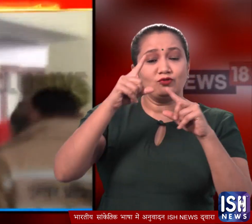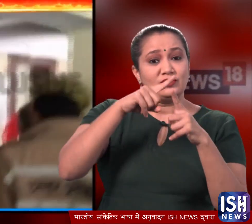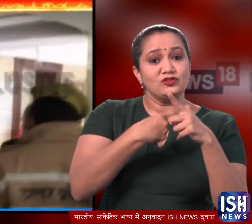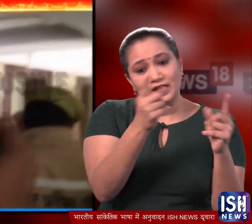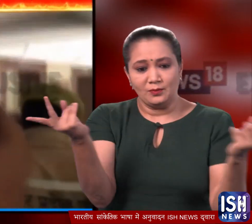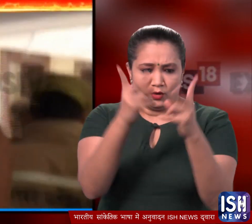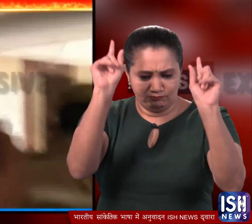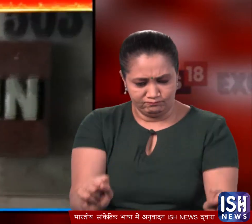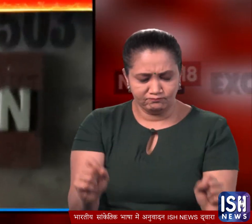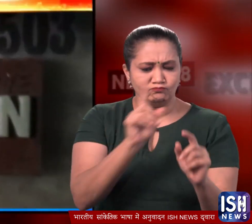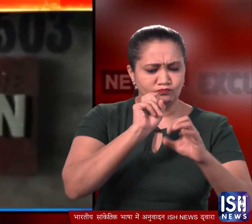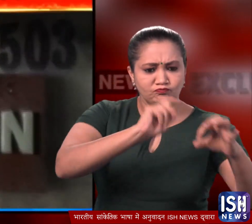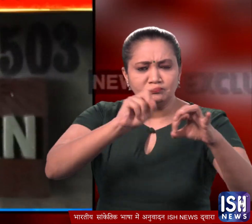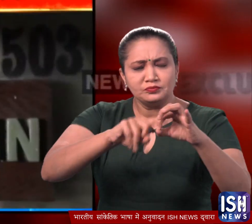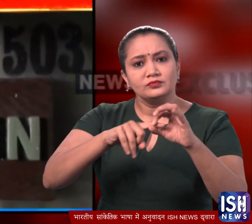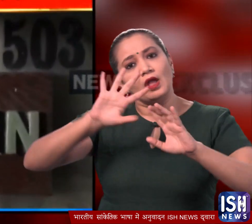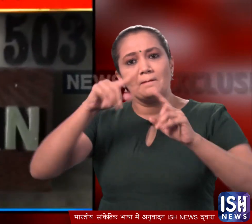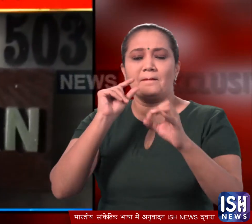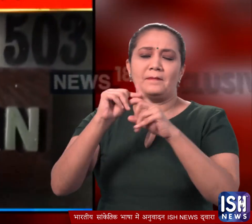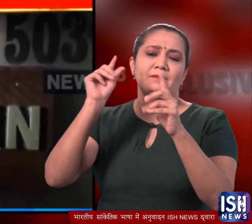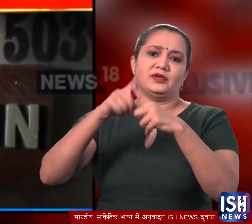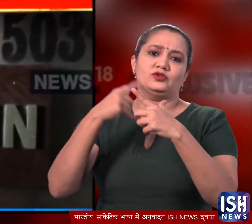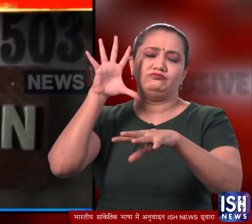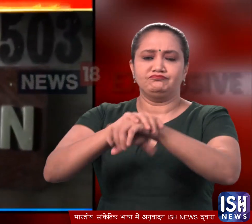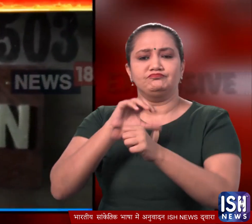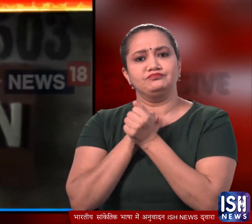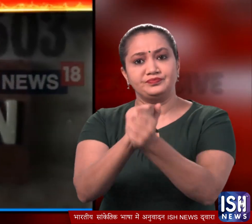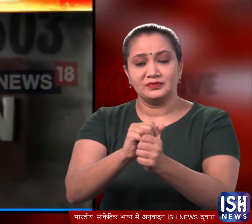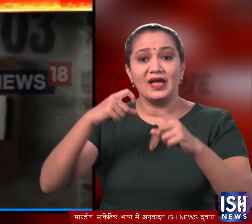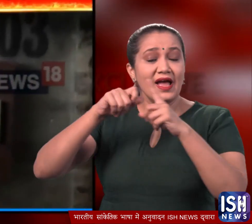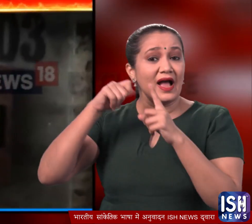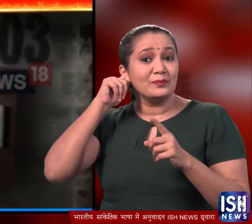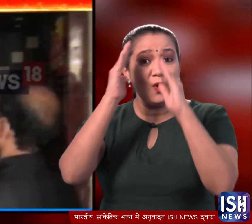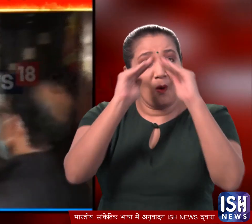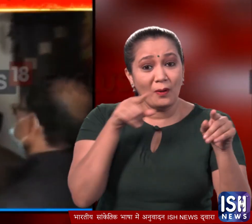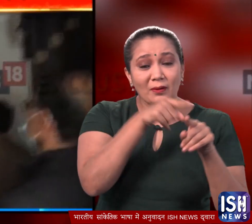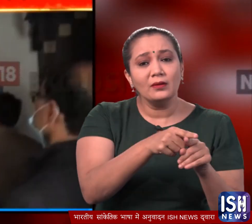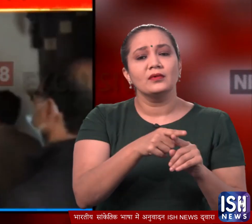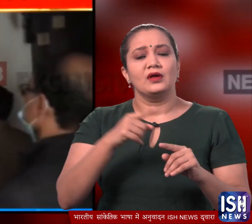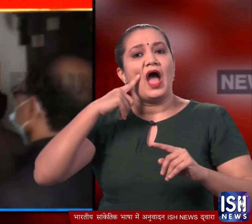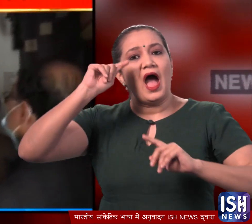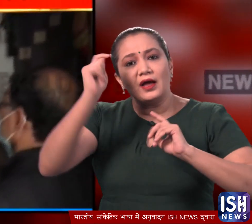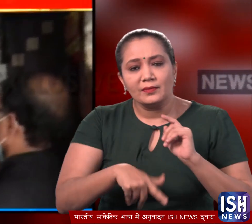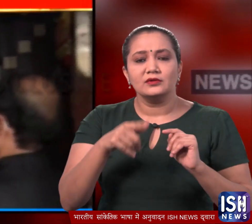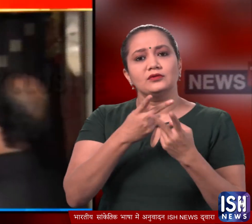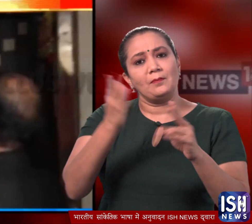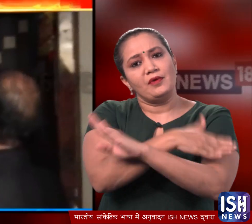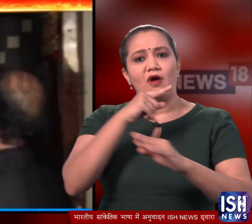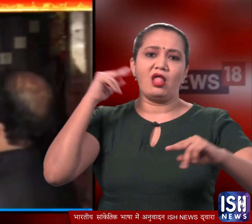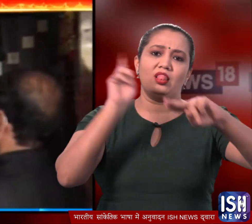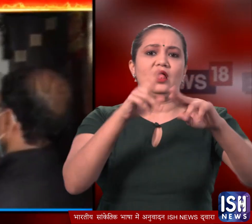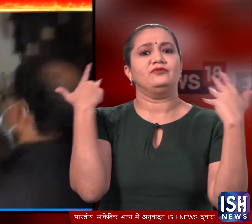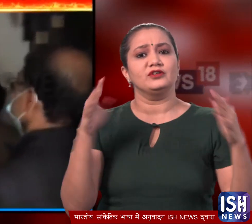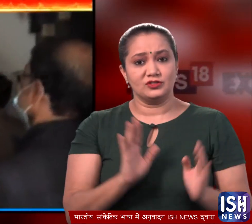पंपी जैन को हिरासत में ले लिया गया। कानपुर के जिस घर में उनसे पूछताछ की गई उसे आयकर विभाग की टीम पहले ही सील कर चुकी थी, लेकिन जांच के दौरान